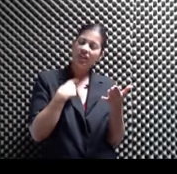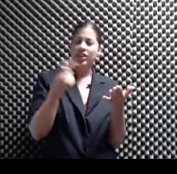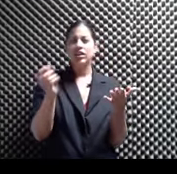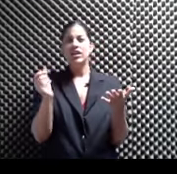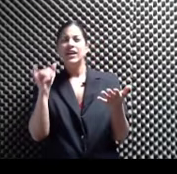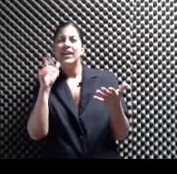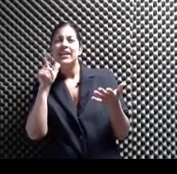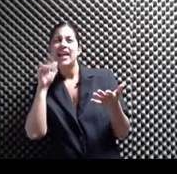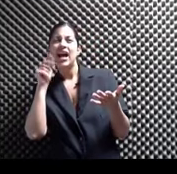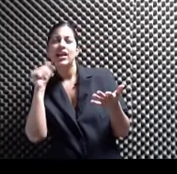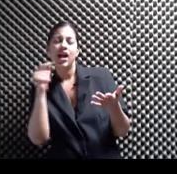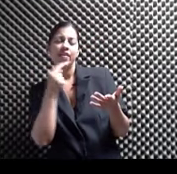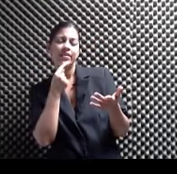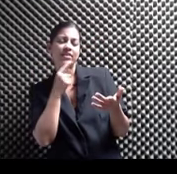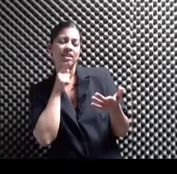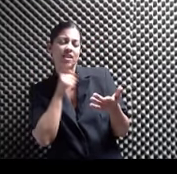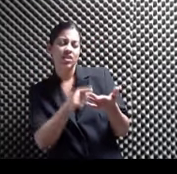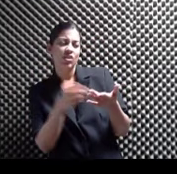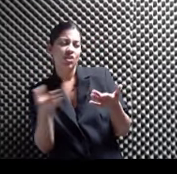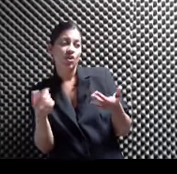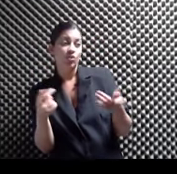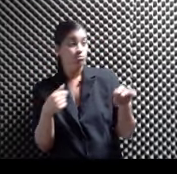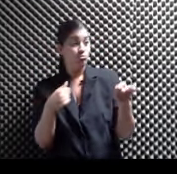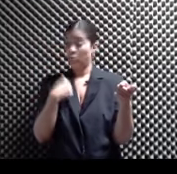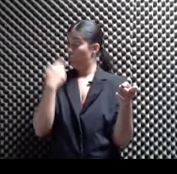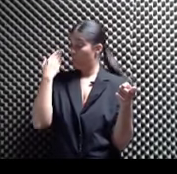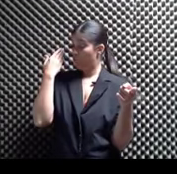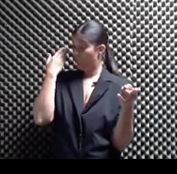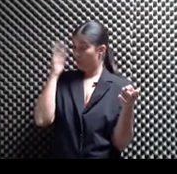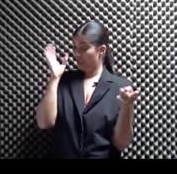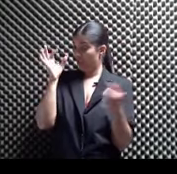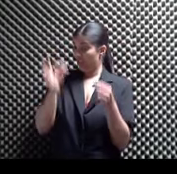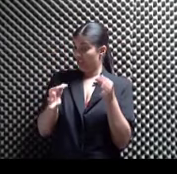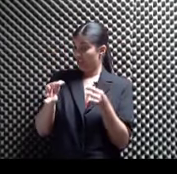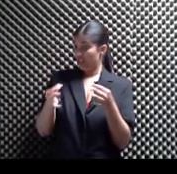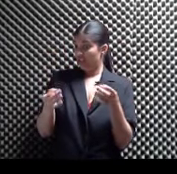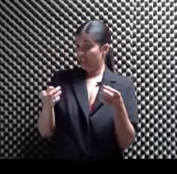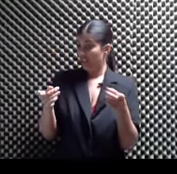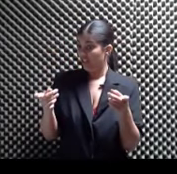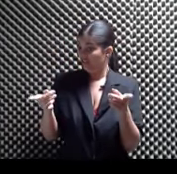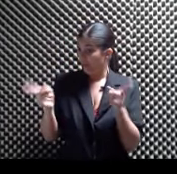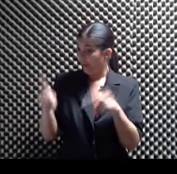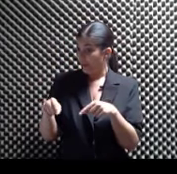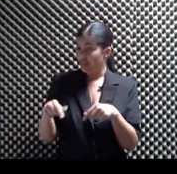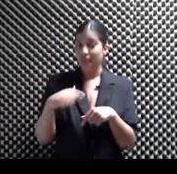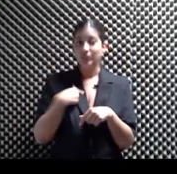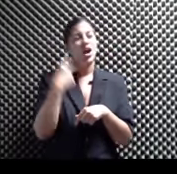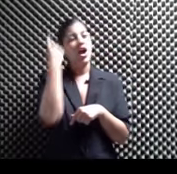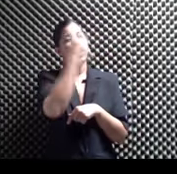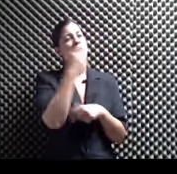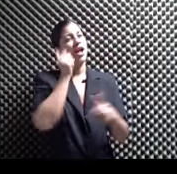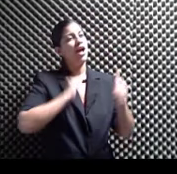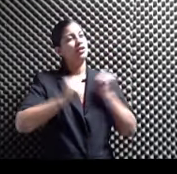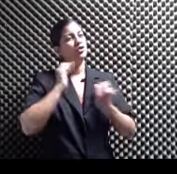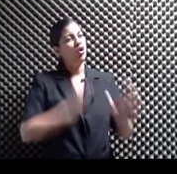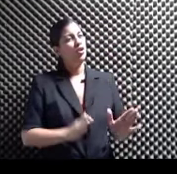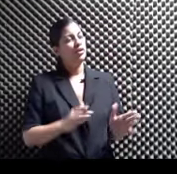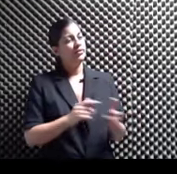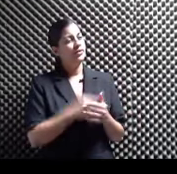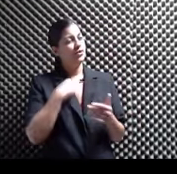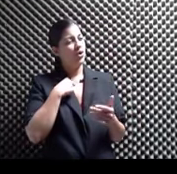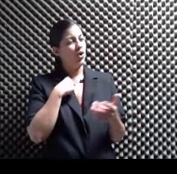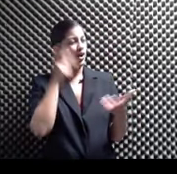asá. Y cuando pero llegas, no sé si te pasa, y de momento ella dice otra cosa. Poner las caras, claro, de los actores cuando estás escribiendo. Claro,